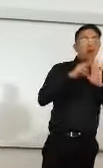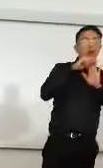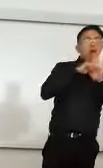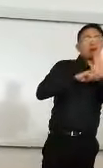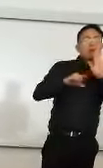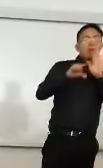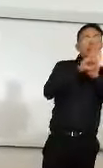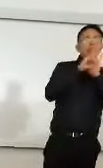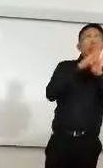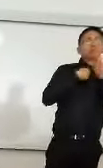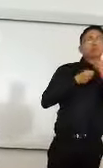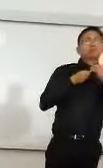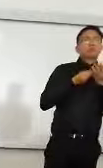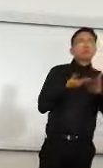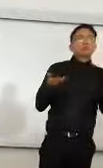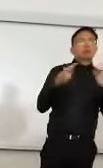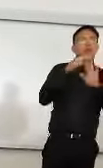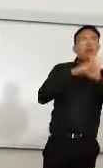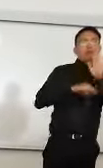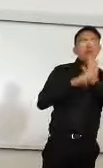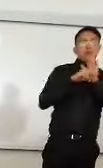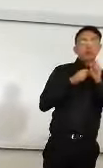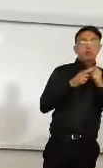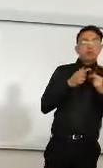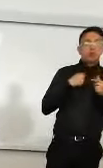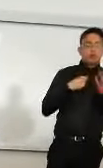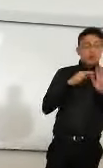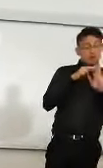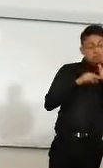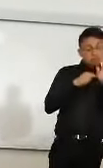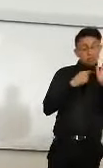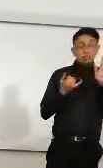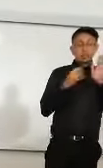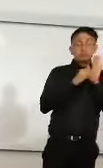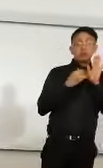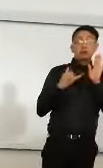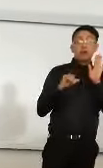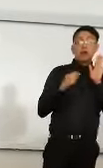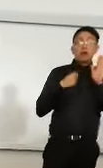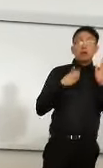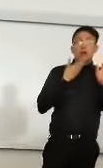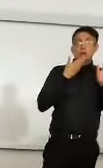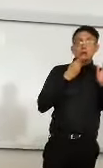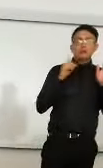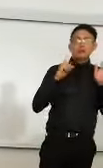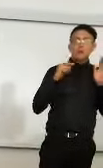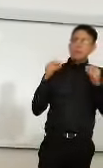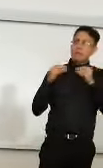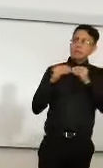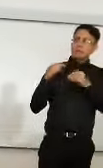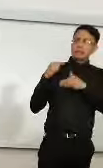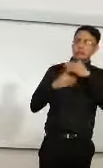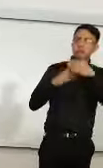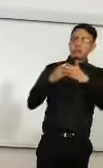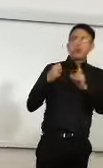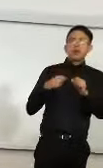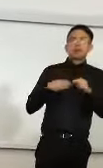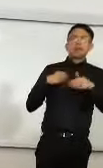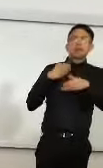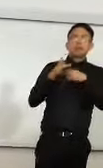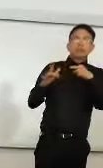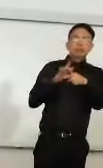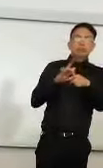que esperamos que el resultado no sea solamente lo que queda plasmado en el papel, sino lo que se viene ahorita fuerte, que es la